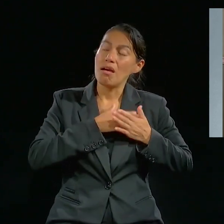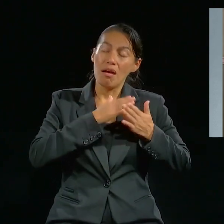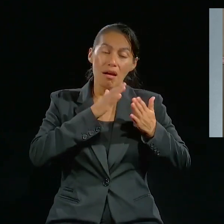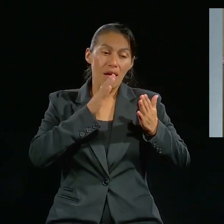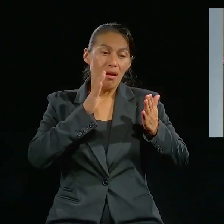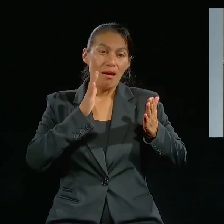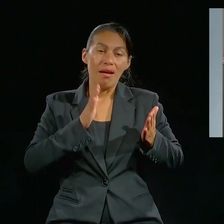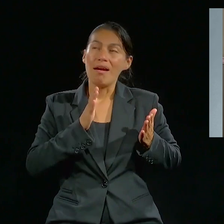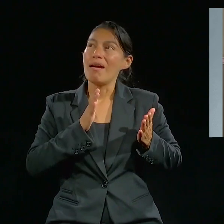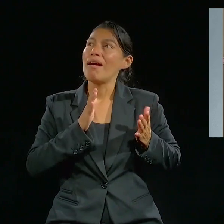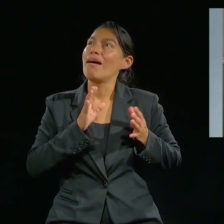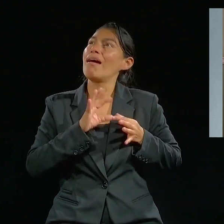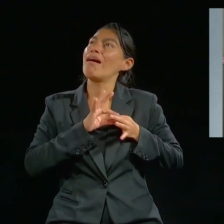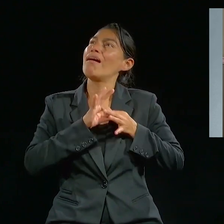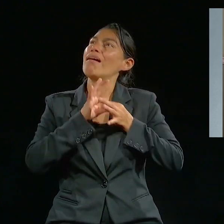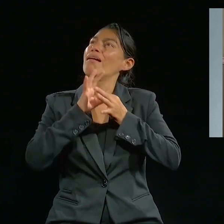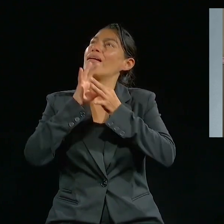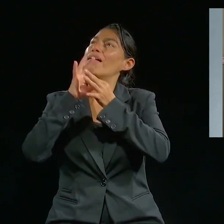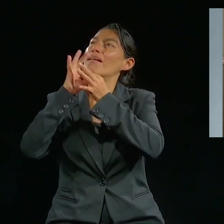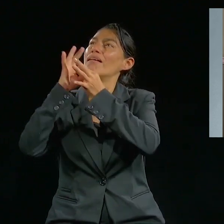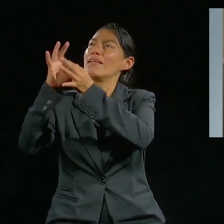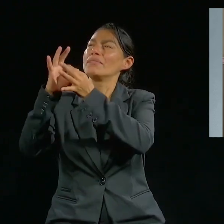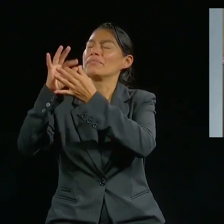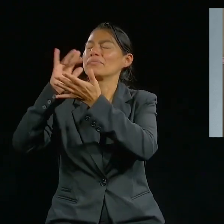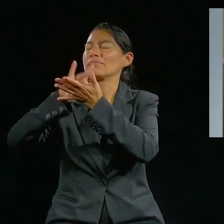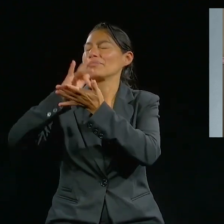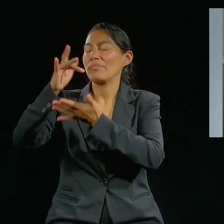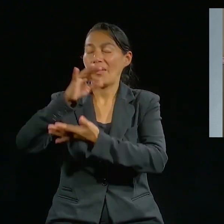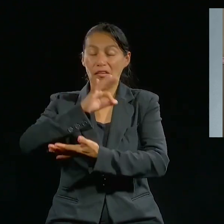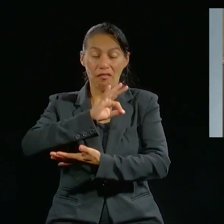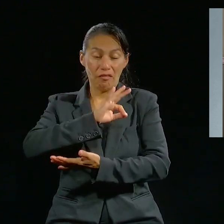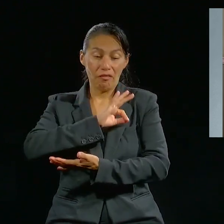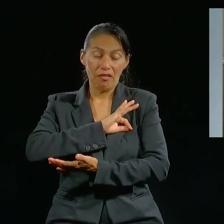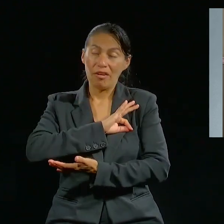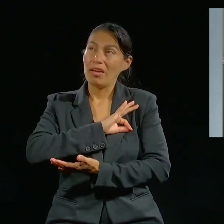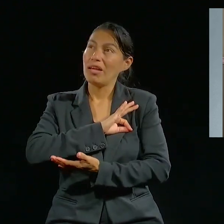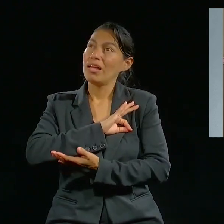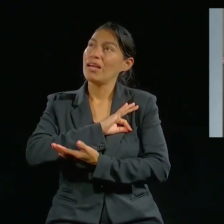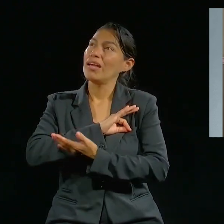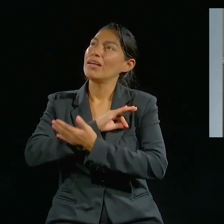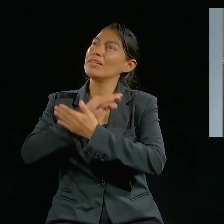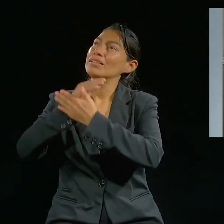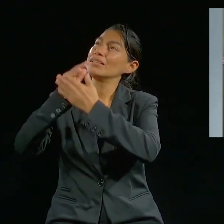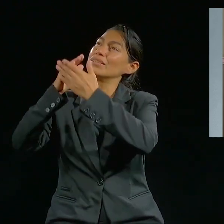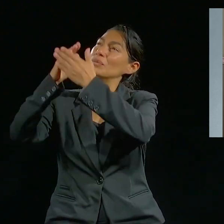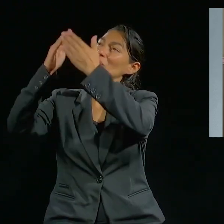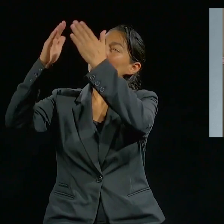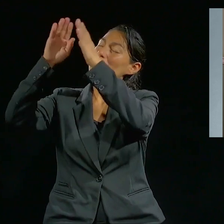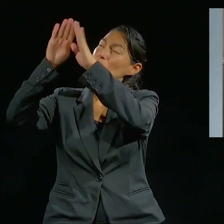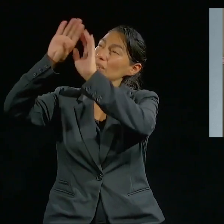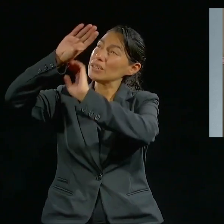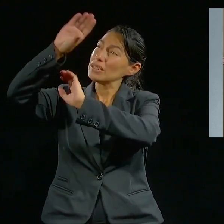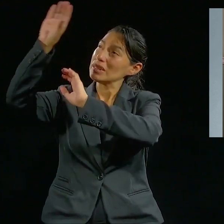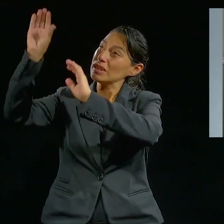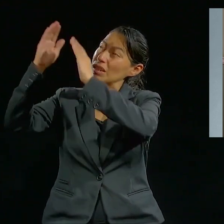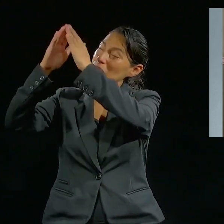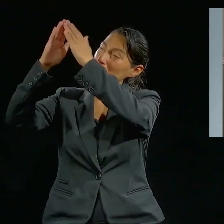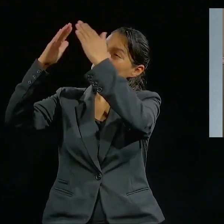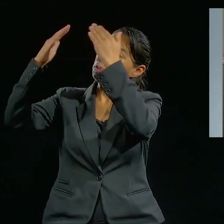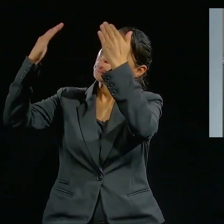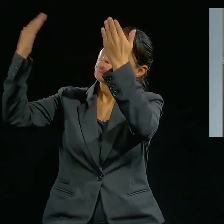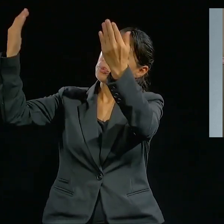de una manera íntima. De tal manera que a través de la fe abrimos los